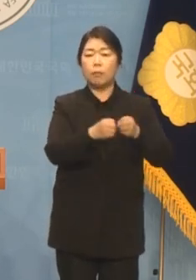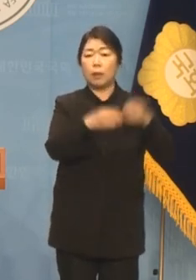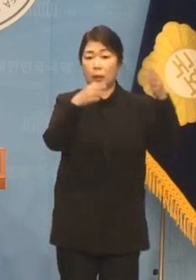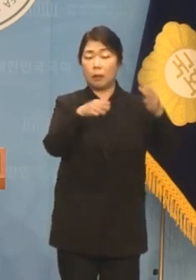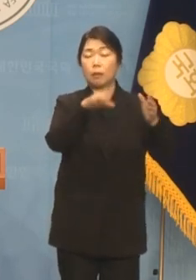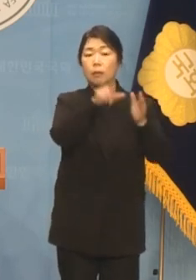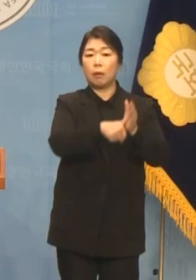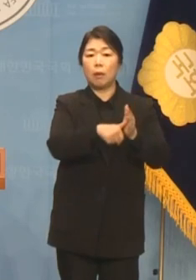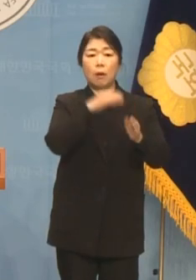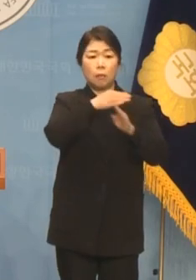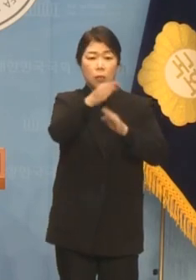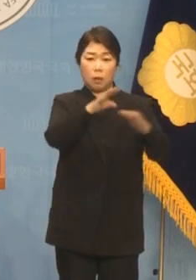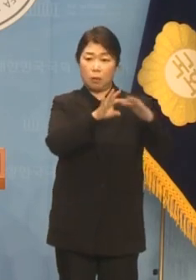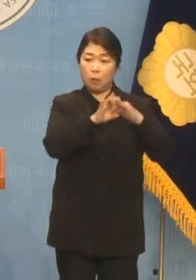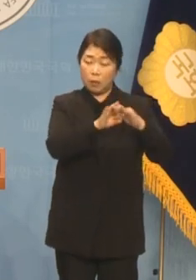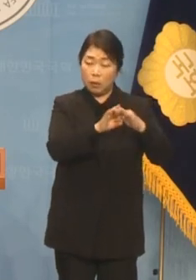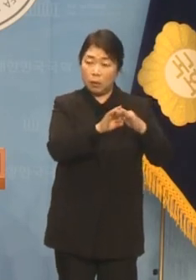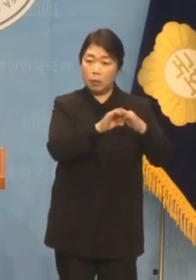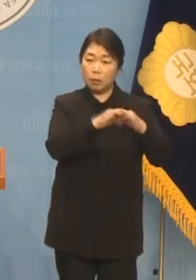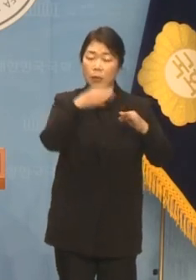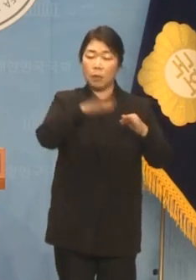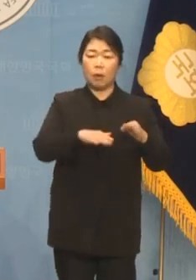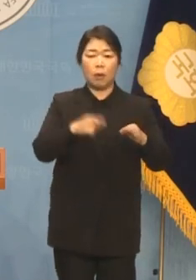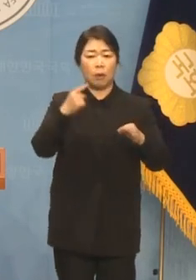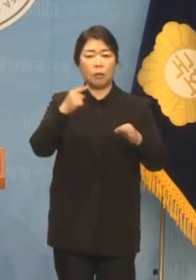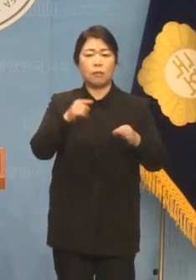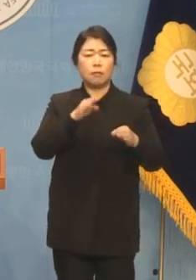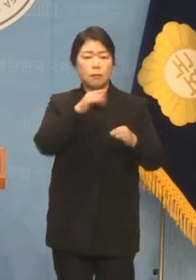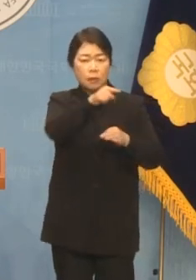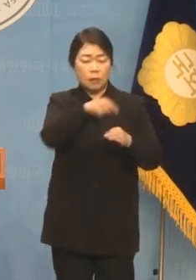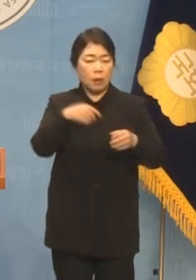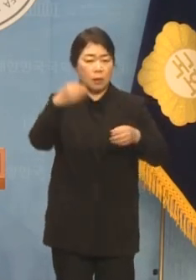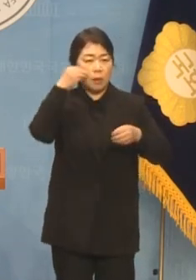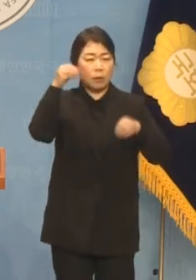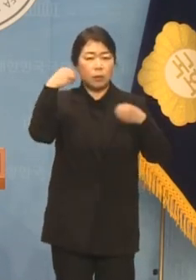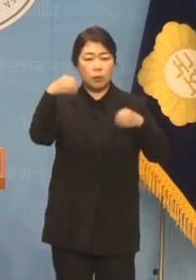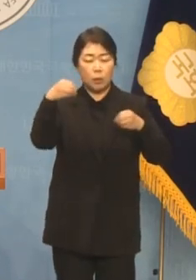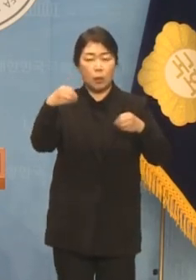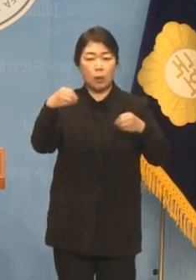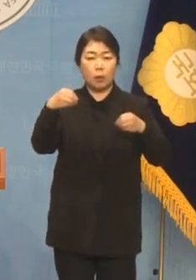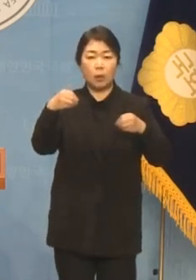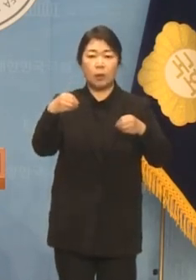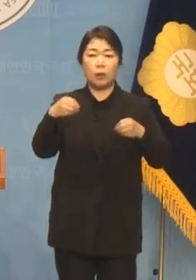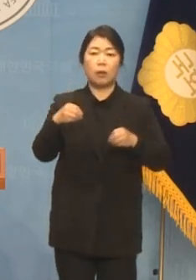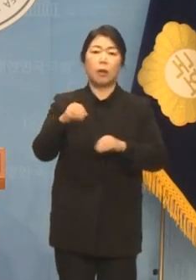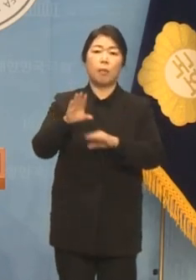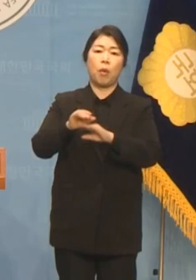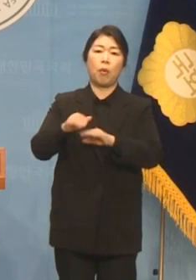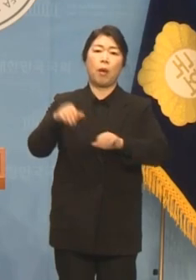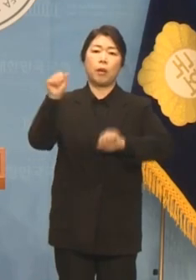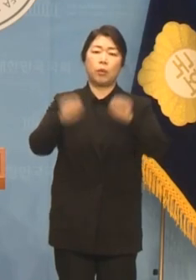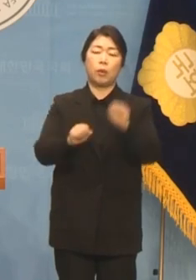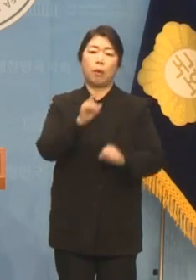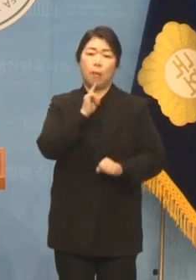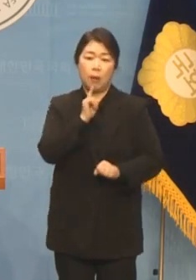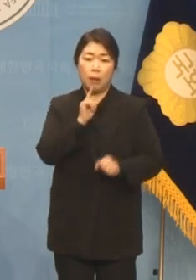두고 어설프게 짜여진 싸구려 연극 속 3류 배우의 행태라고